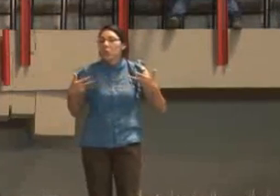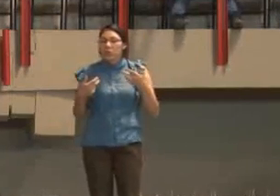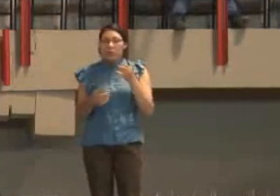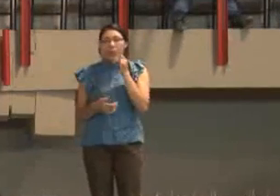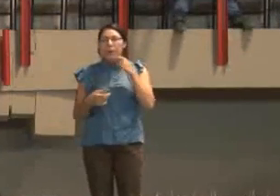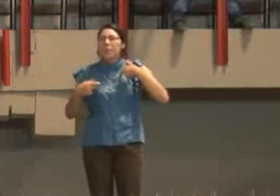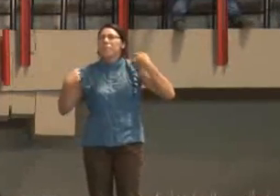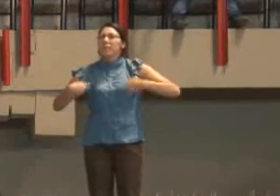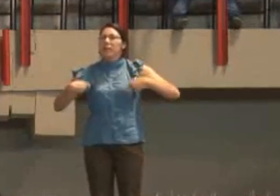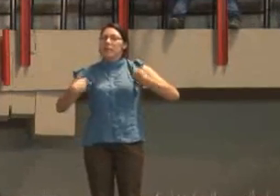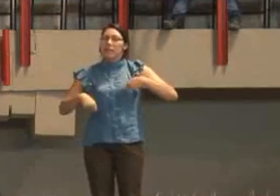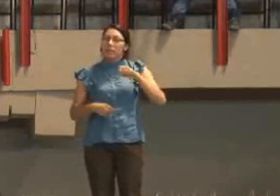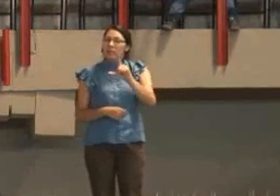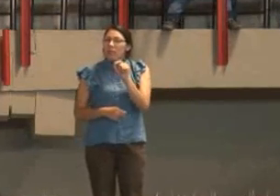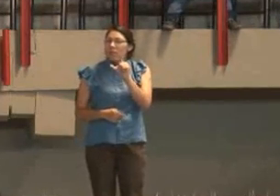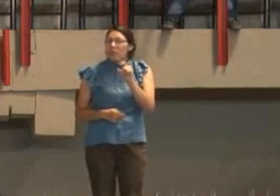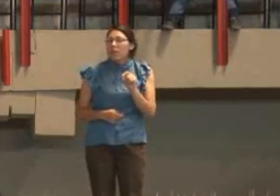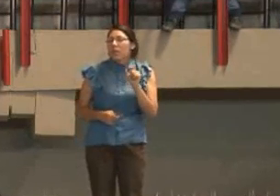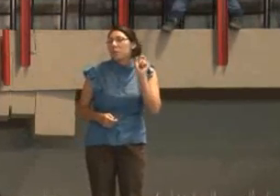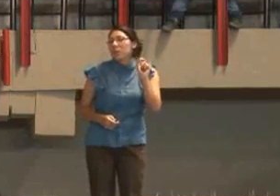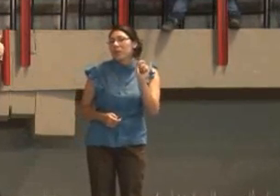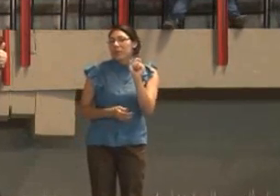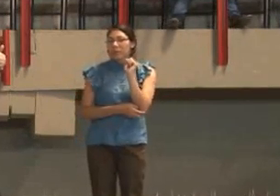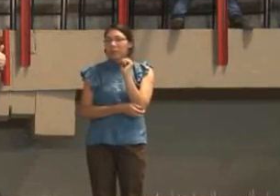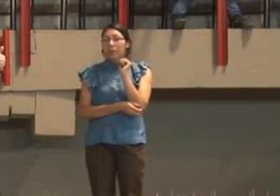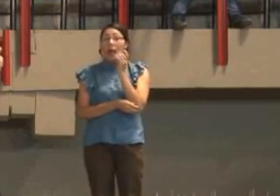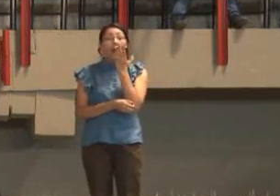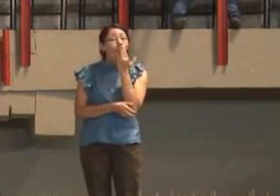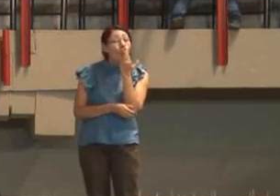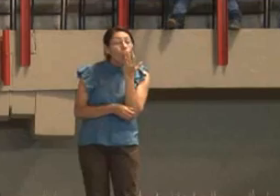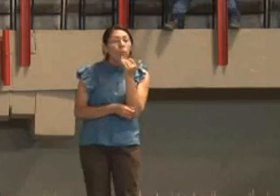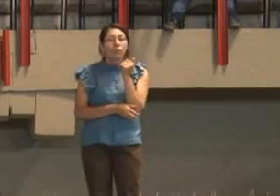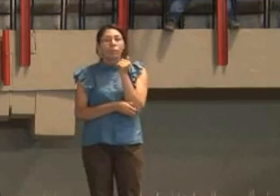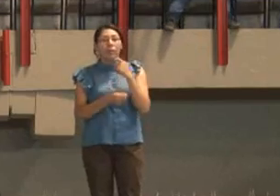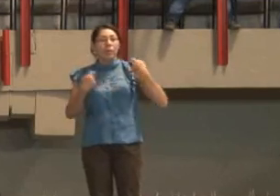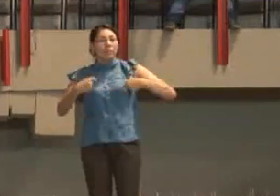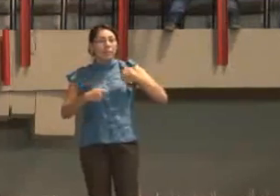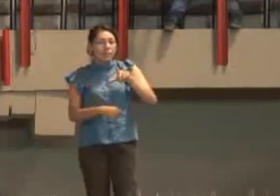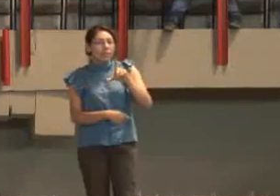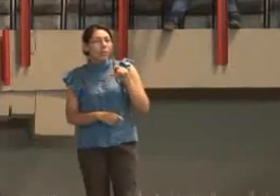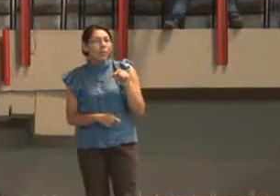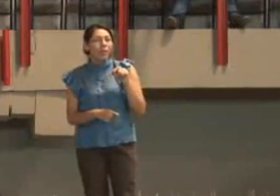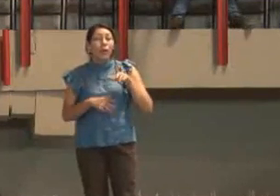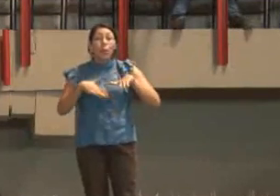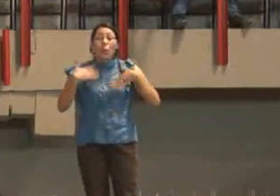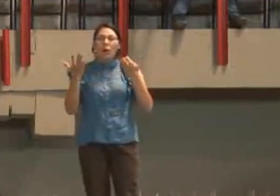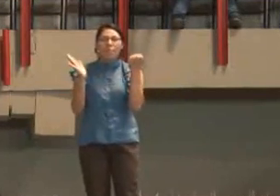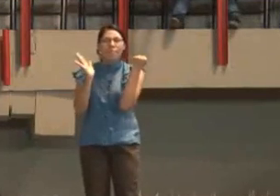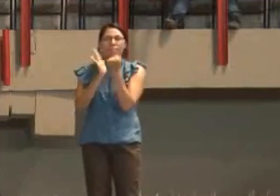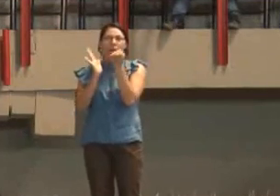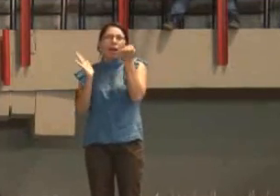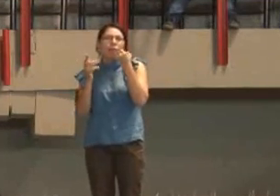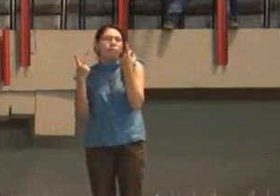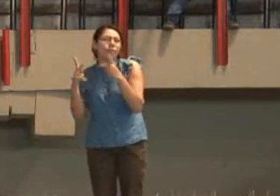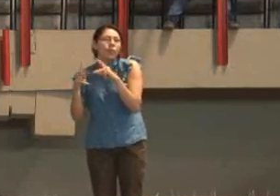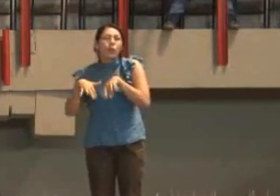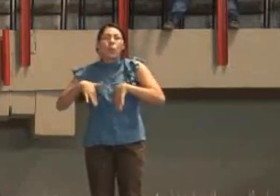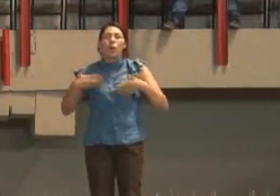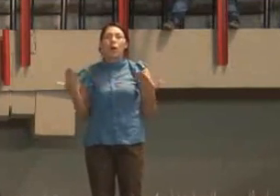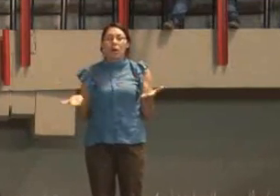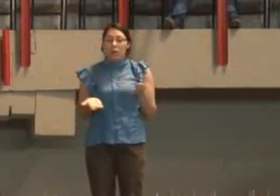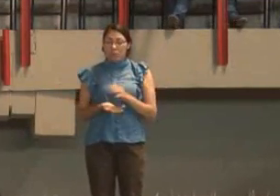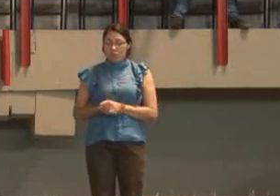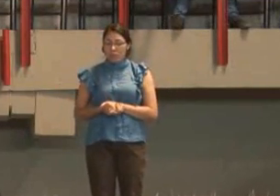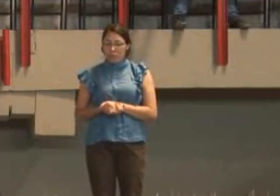preciso escolher aqui? Eu preciso escolher a cor e preciso escolher o modelo do carro, não é assim? Então, o que é que eu vou fazer? Eu